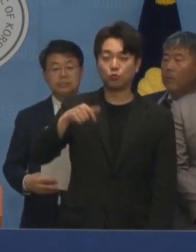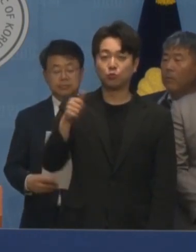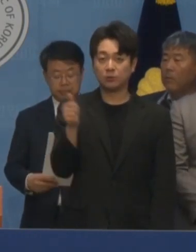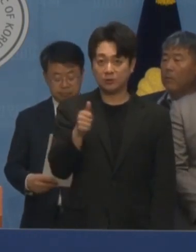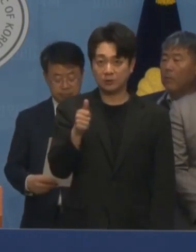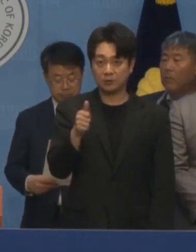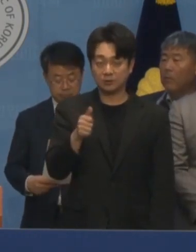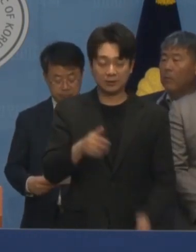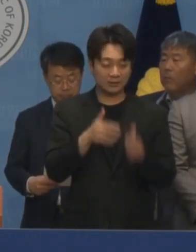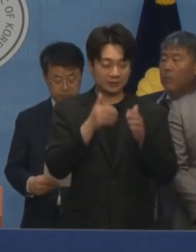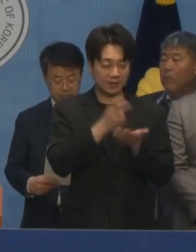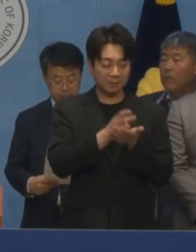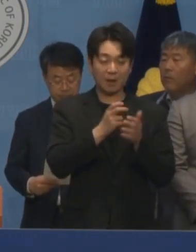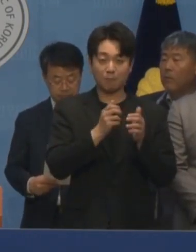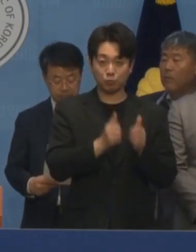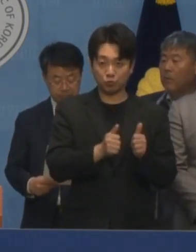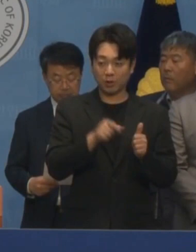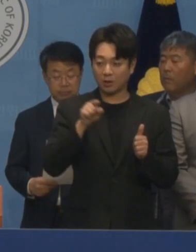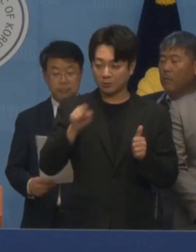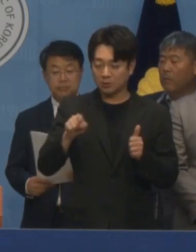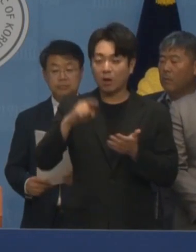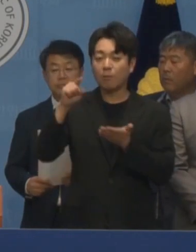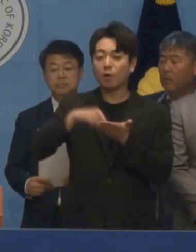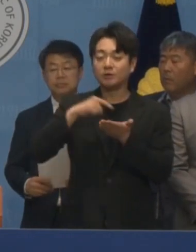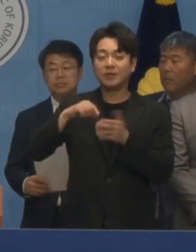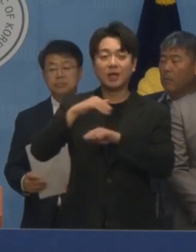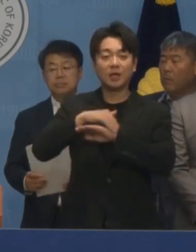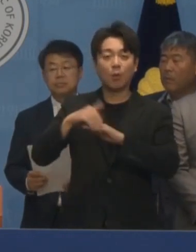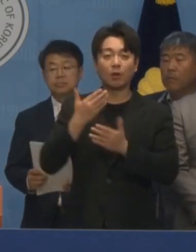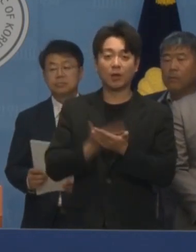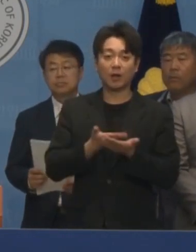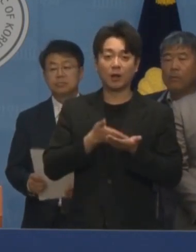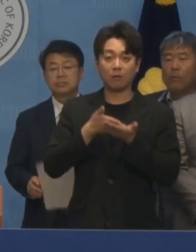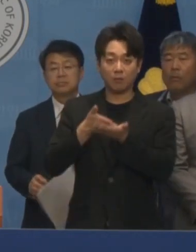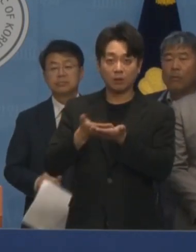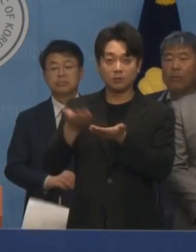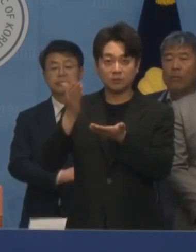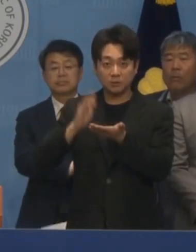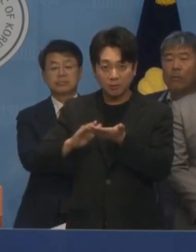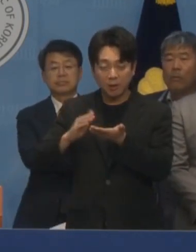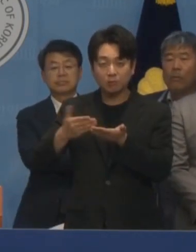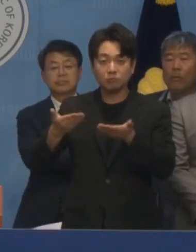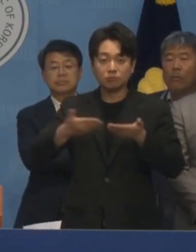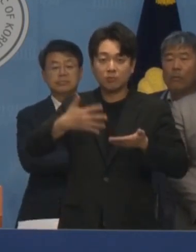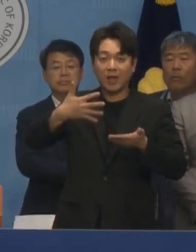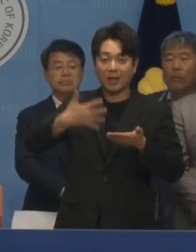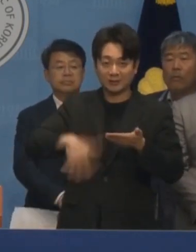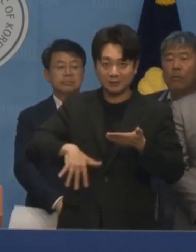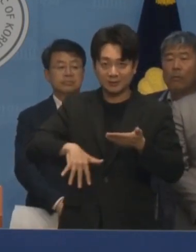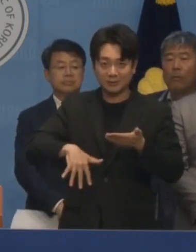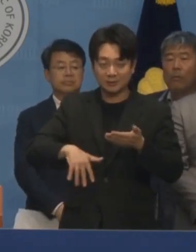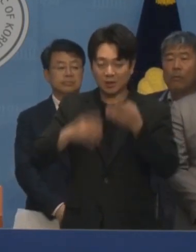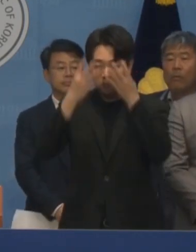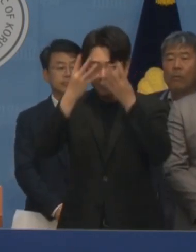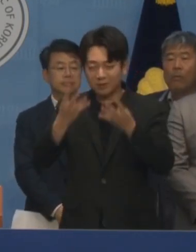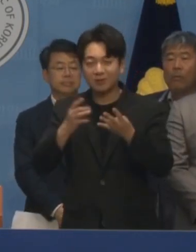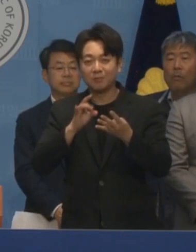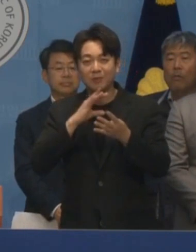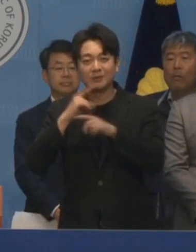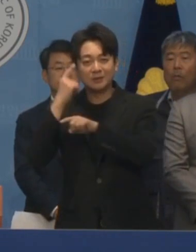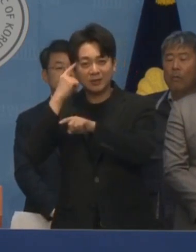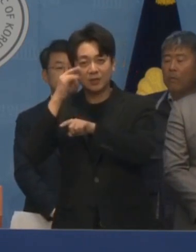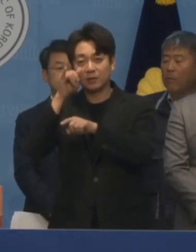하는데 변제 계획서 제출은커녕 보석만을 기다리고 있다고 합니다. 국민 여러분, 그리고